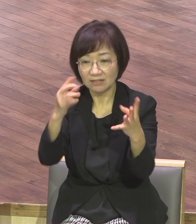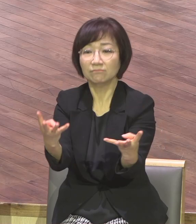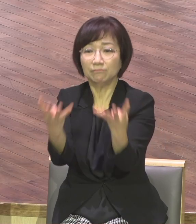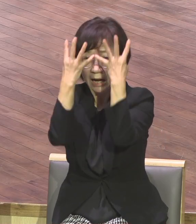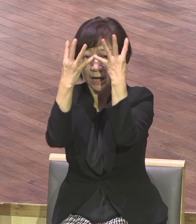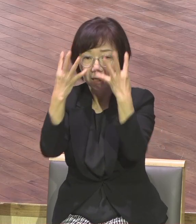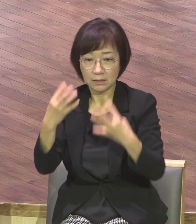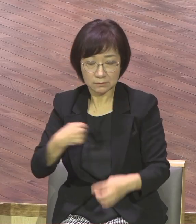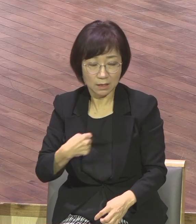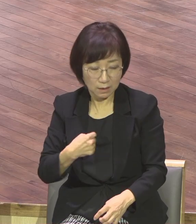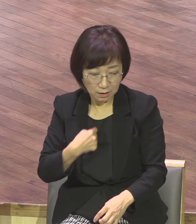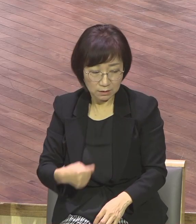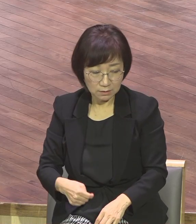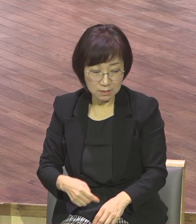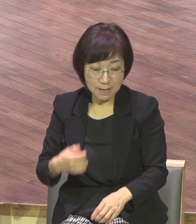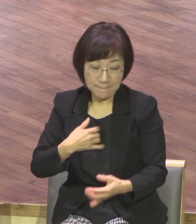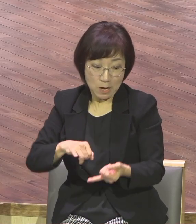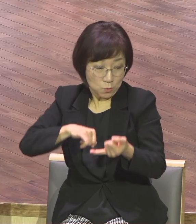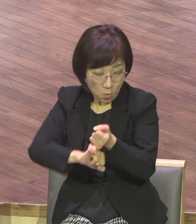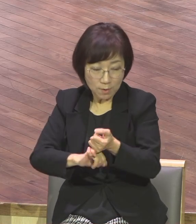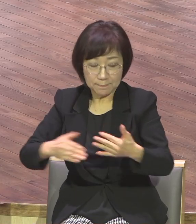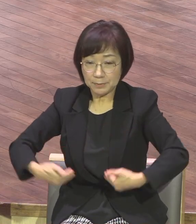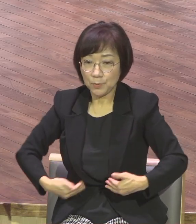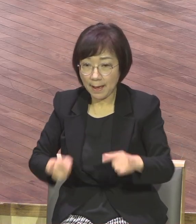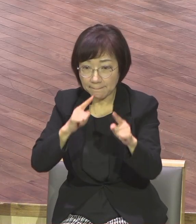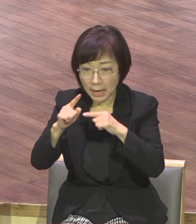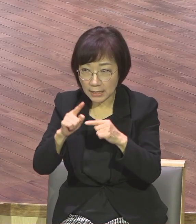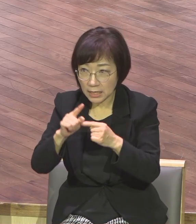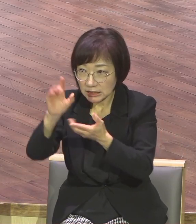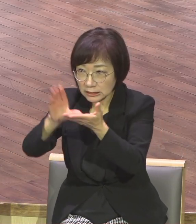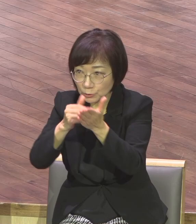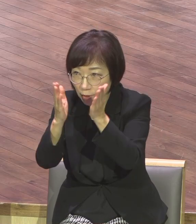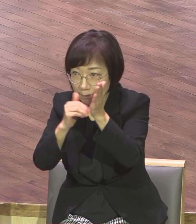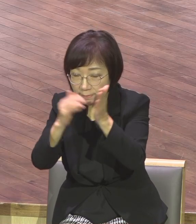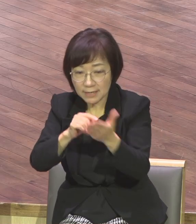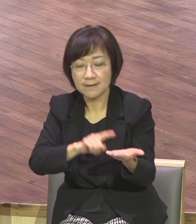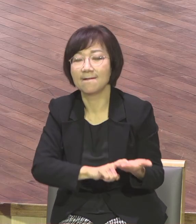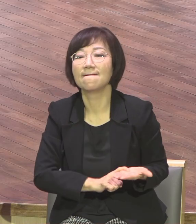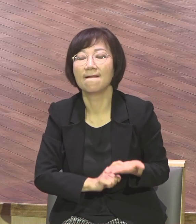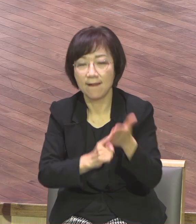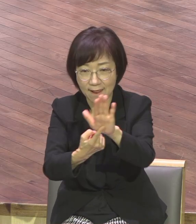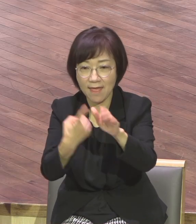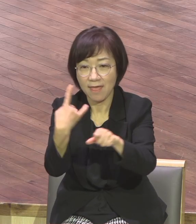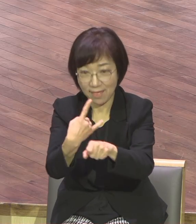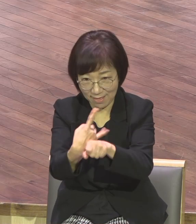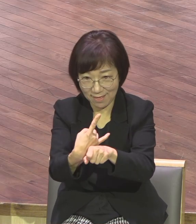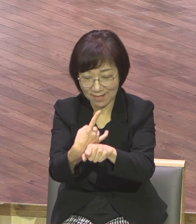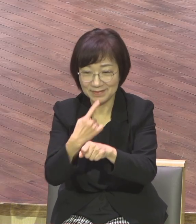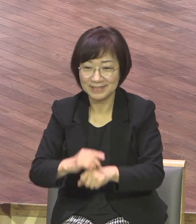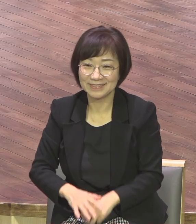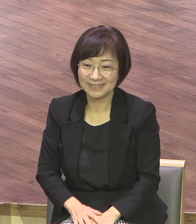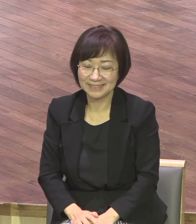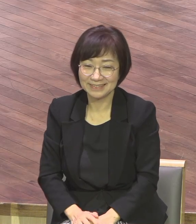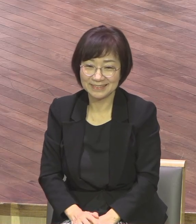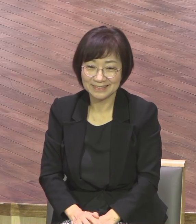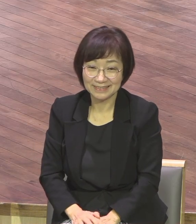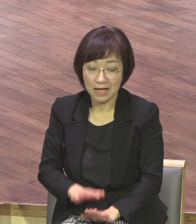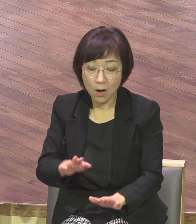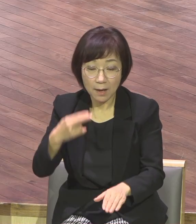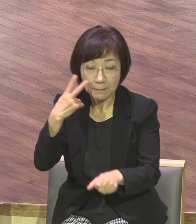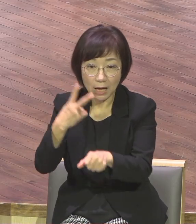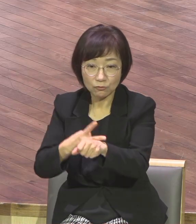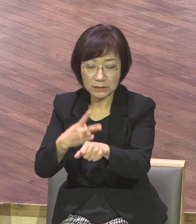할 말로서 이 비밀을 나타내리라. 성도 여러분, 사도 바울은 중보